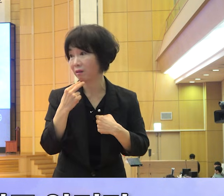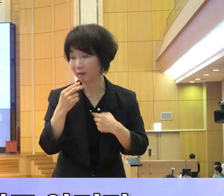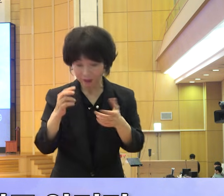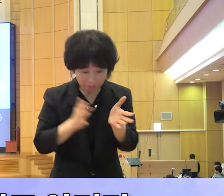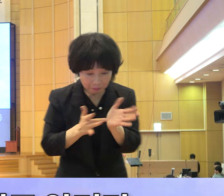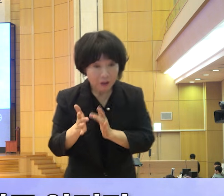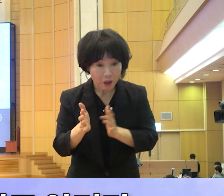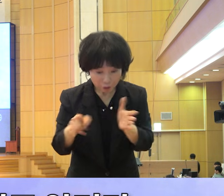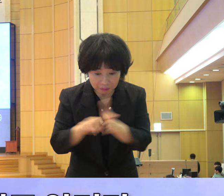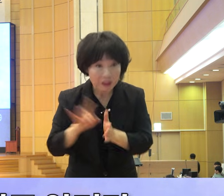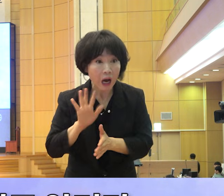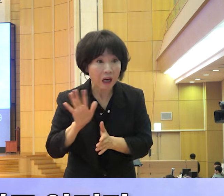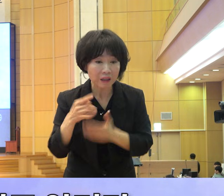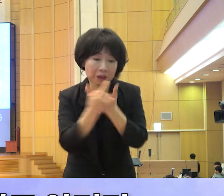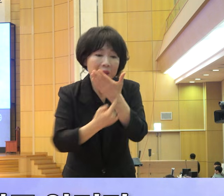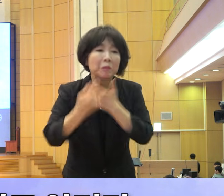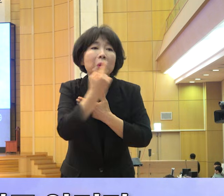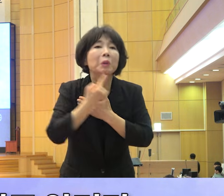능력 없어요.